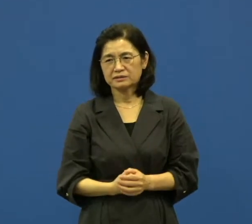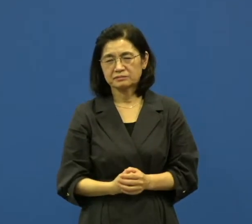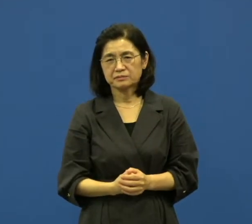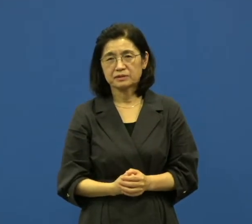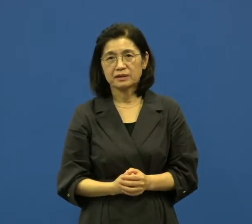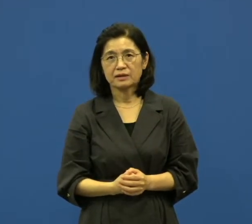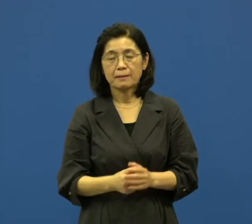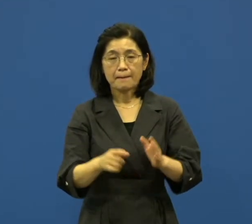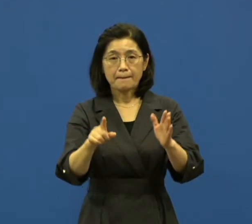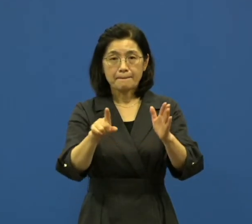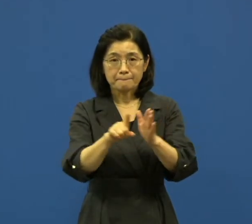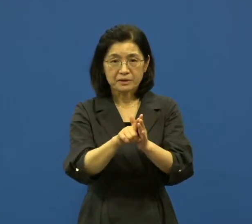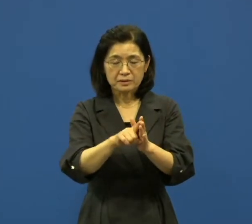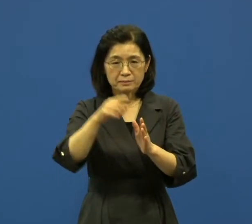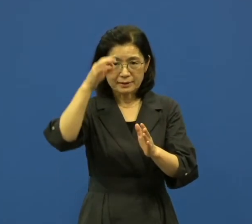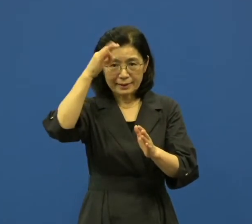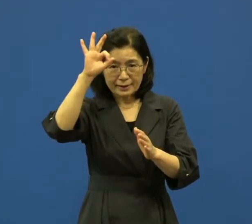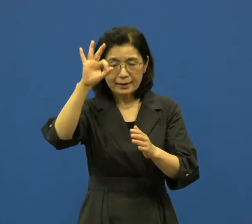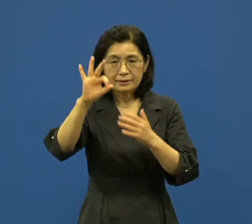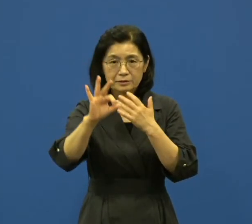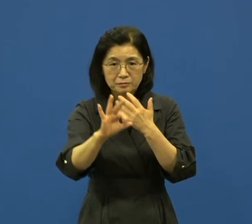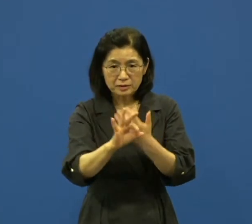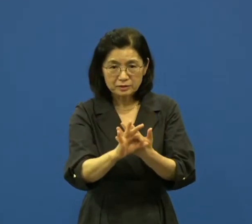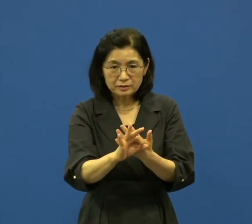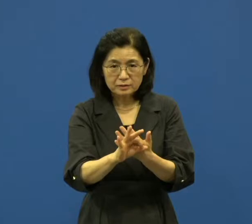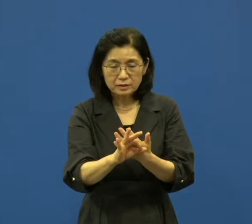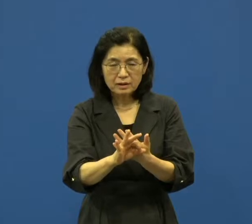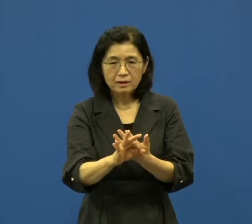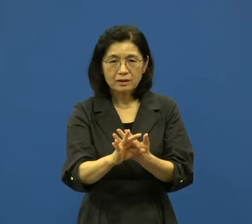믿음의 눈을 열면 전혀 다른 세계가 보이는 것입니다.